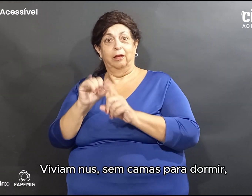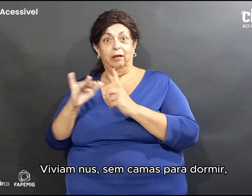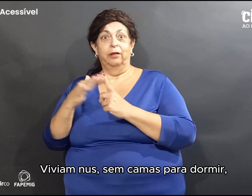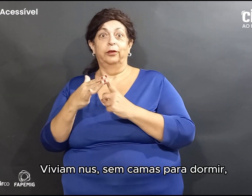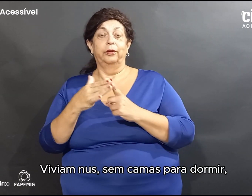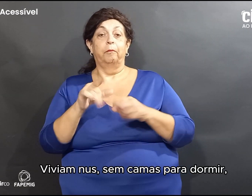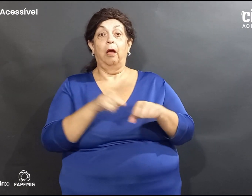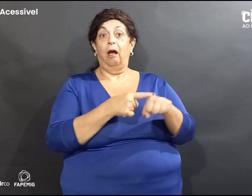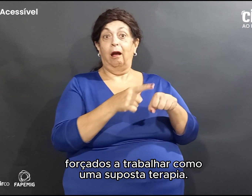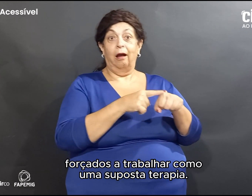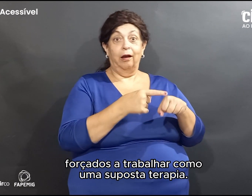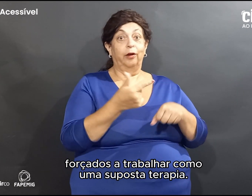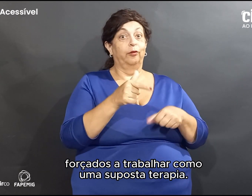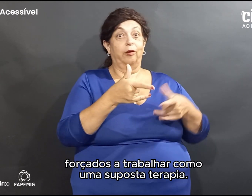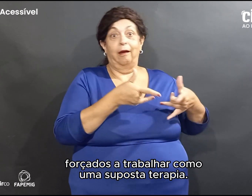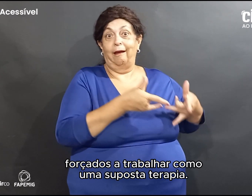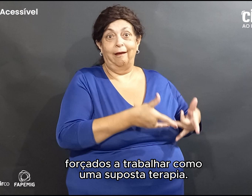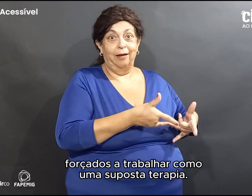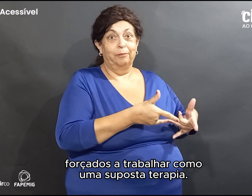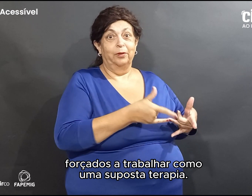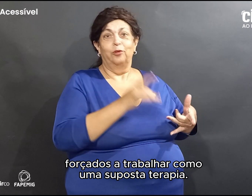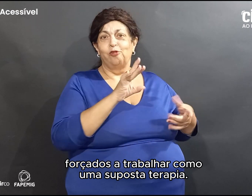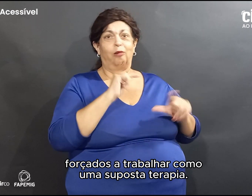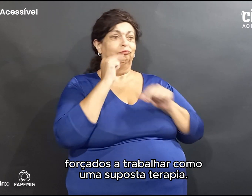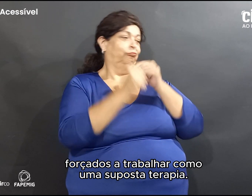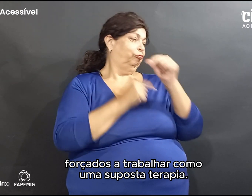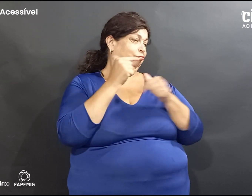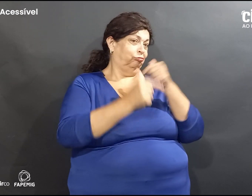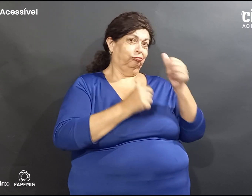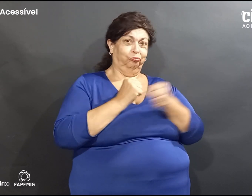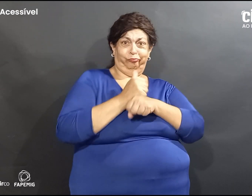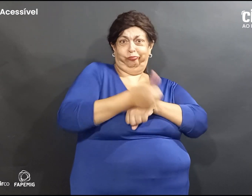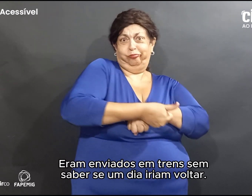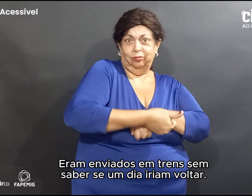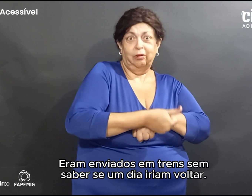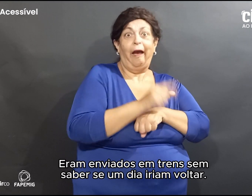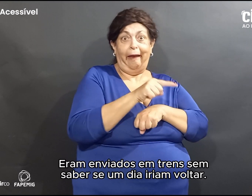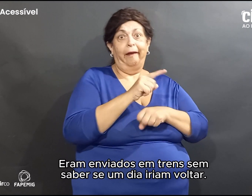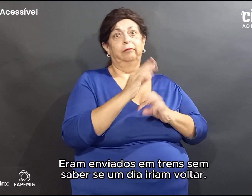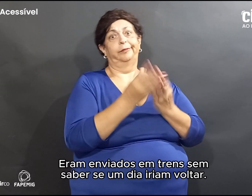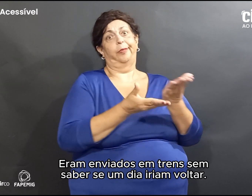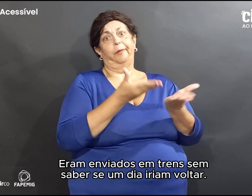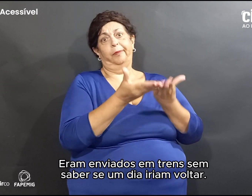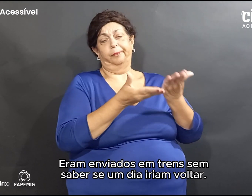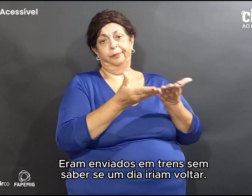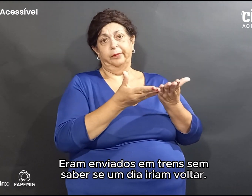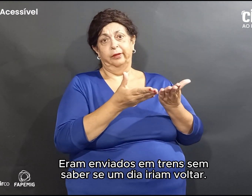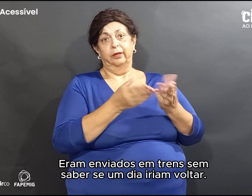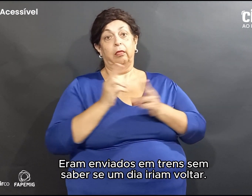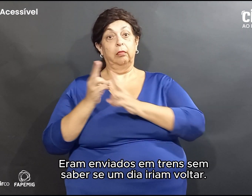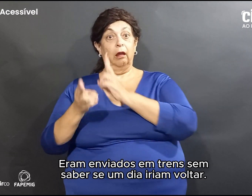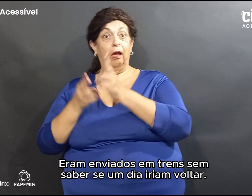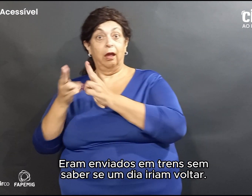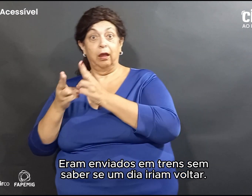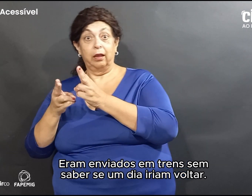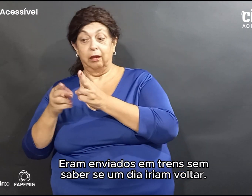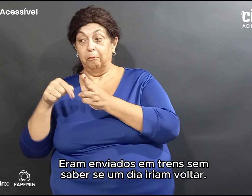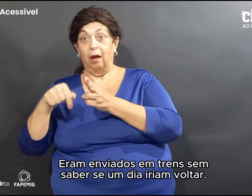para dormir, forçados a trabalhar com uma suposta terapia. Eram enviados em trens, sem saber se um dia